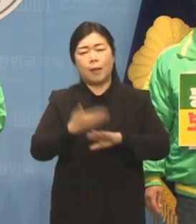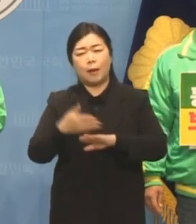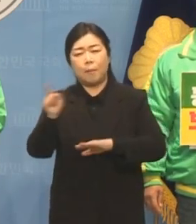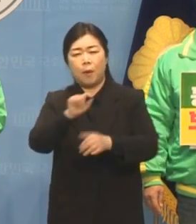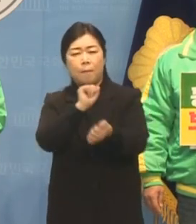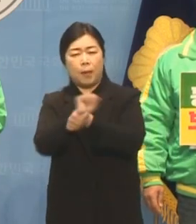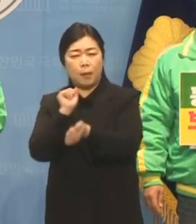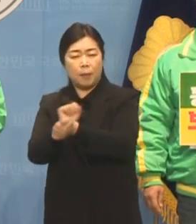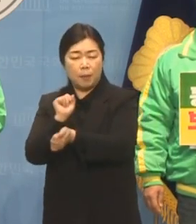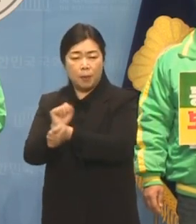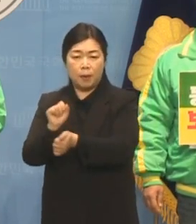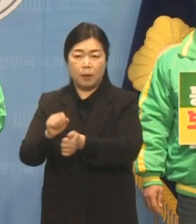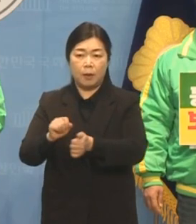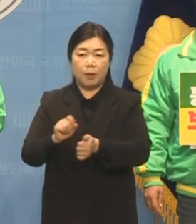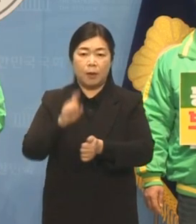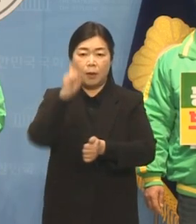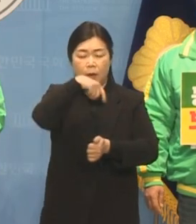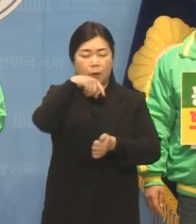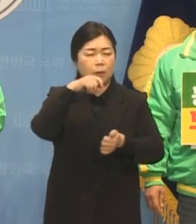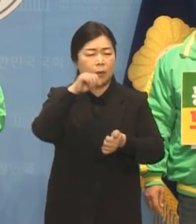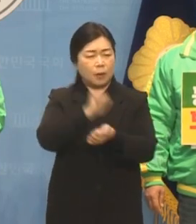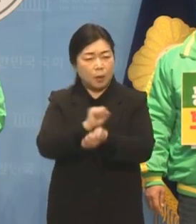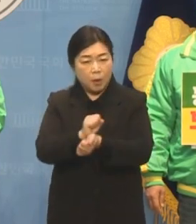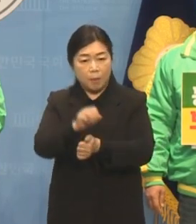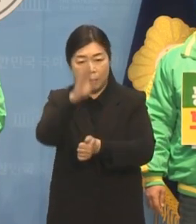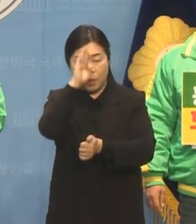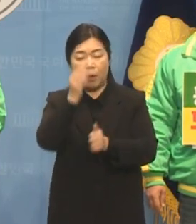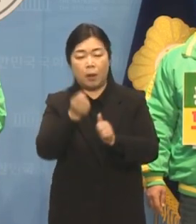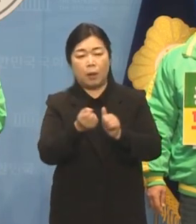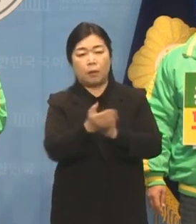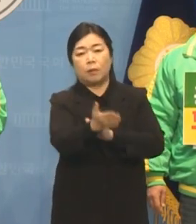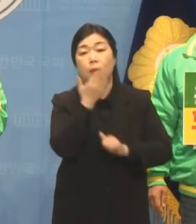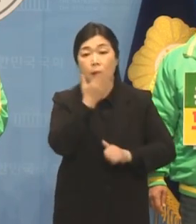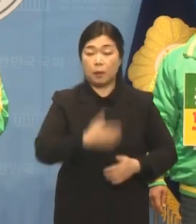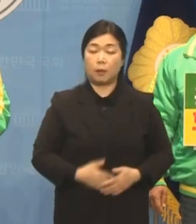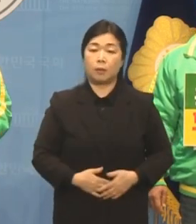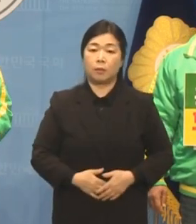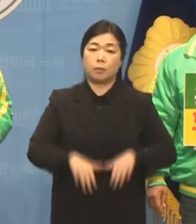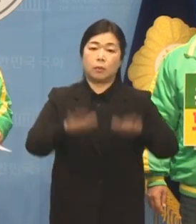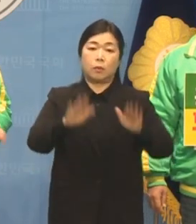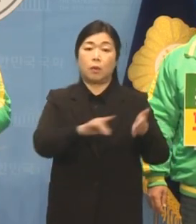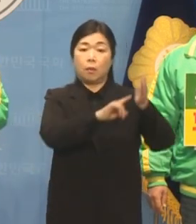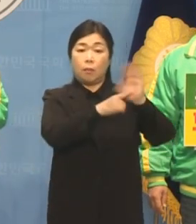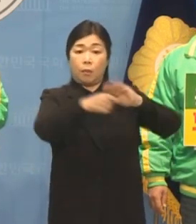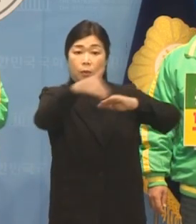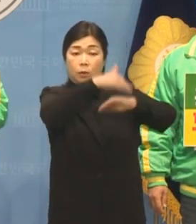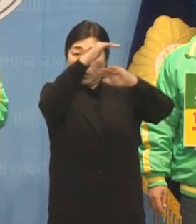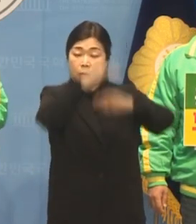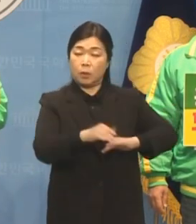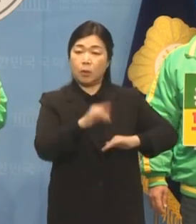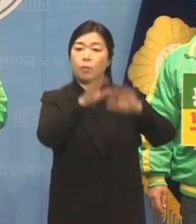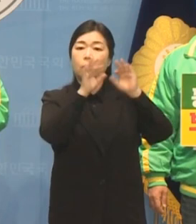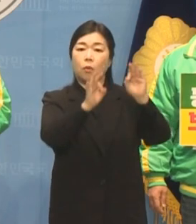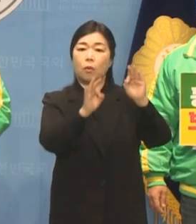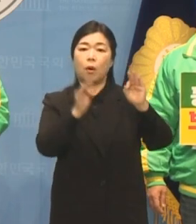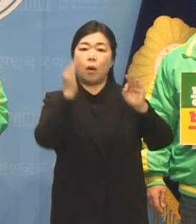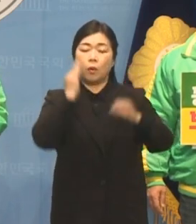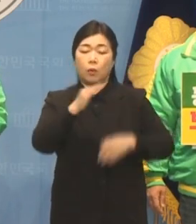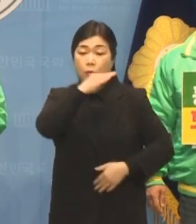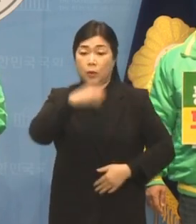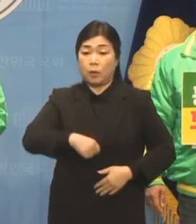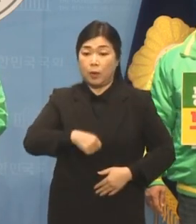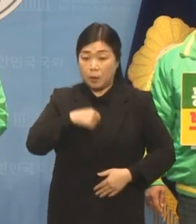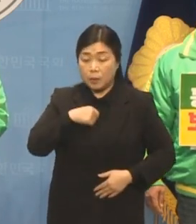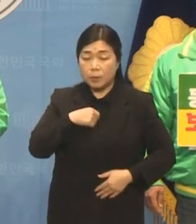재앙은 언제든 닥칠 수가 있습니다. 오늘 발표하는 정책에 대해 녹색정의당의 동물권 공약은